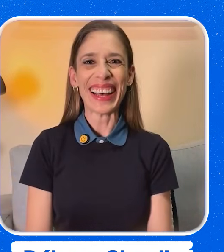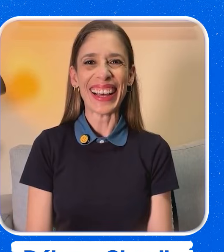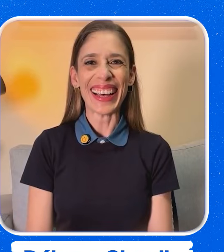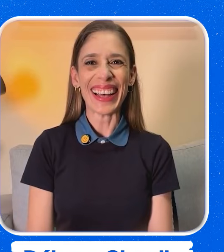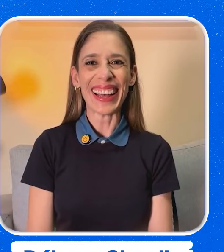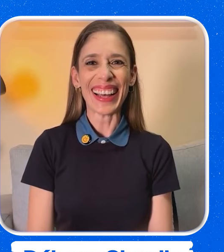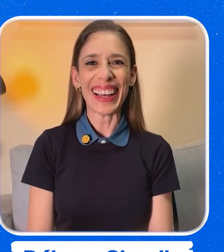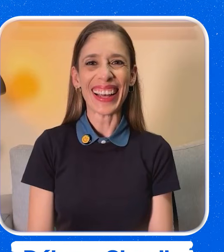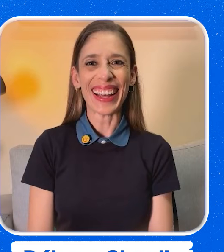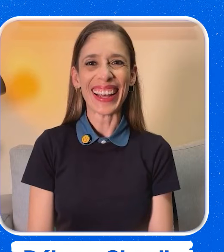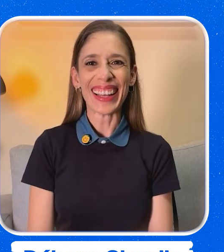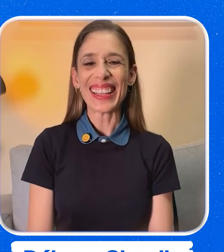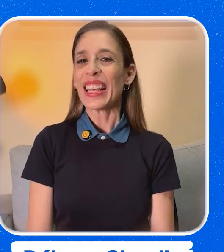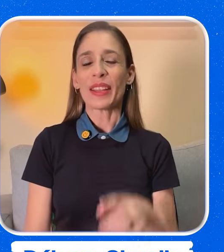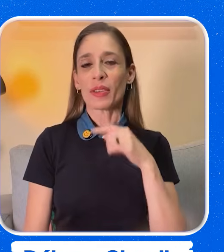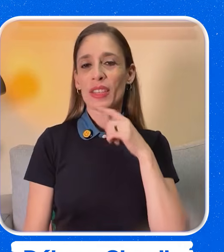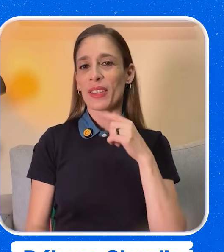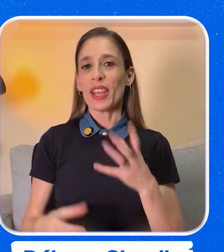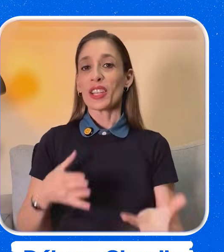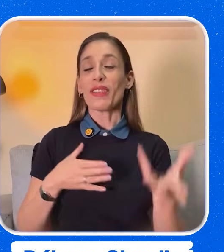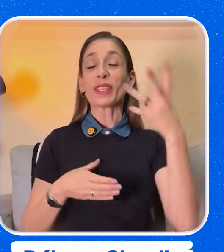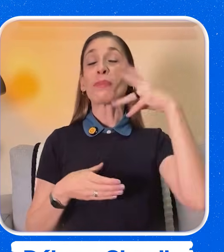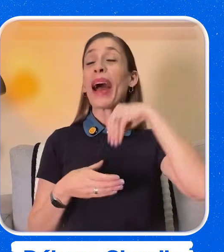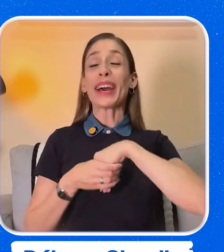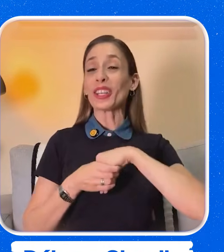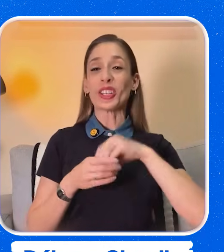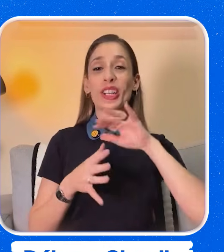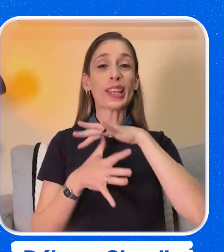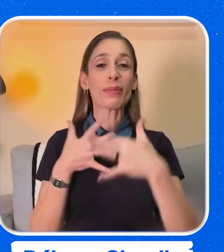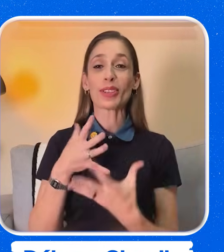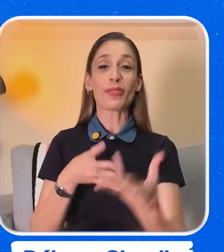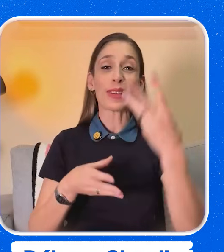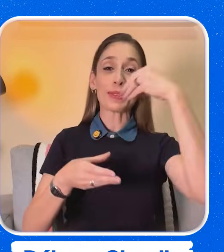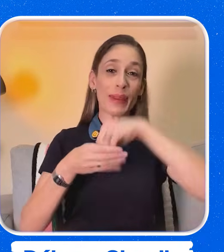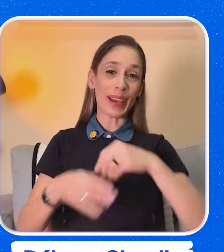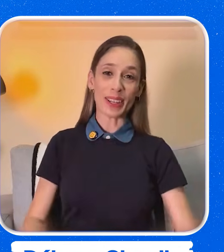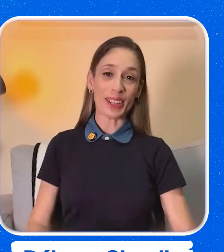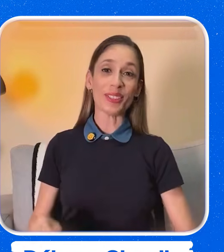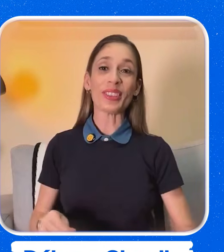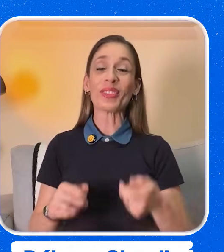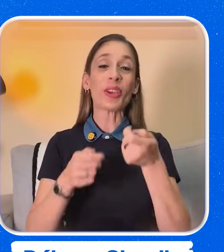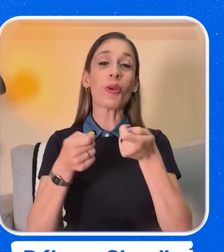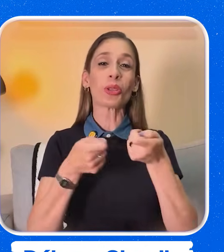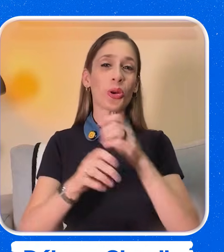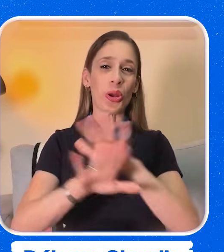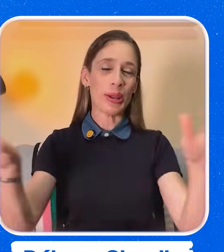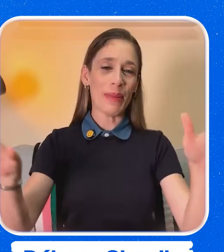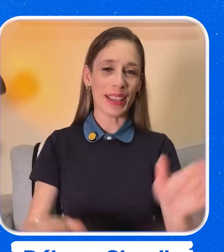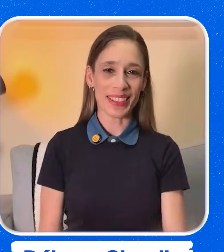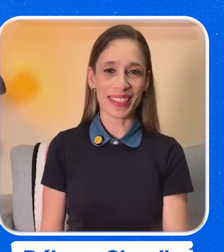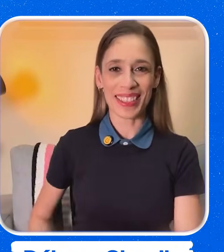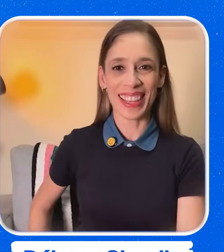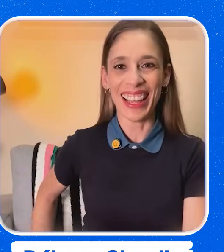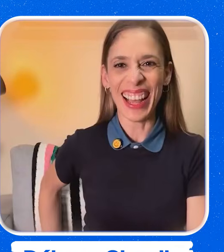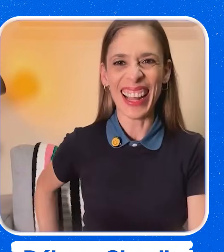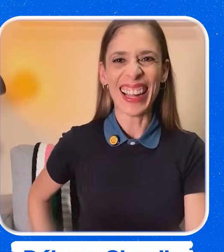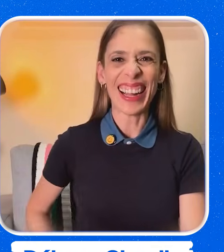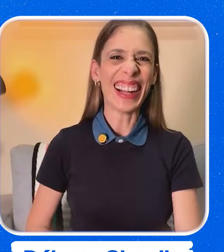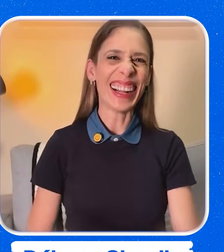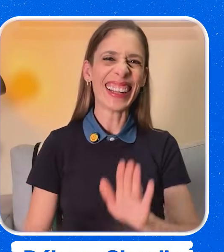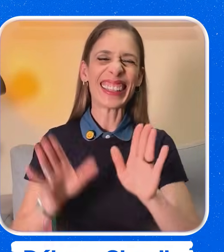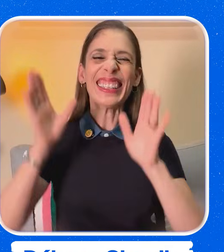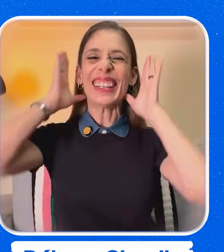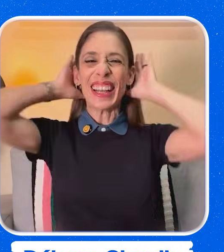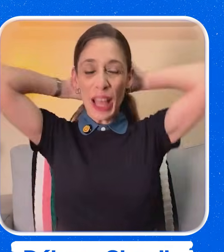tentando não sinalizar, mas eu não consigo. Agora eu parei. Não, você já faz parte, Libras já faz parte, não tem controle mais.